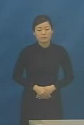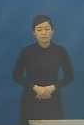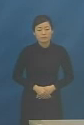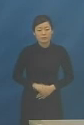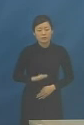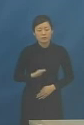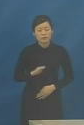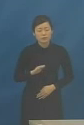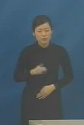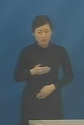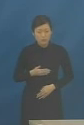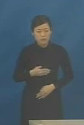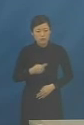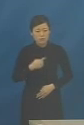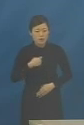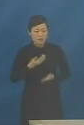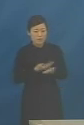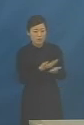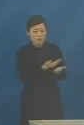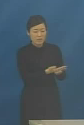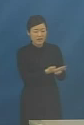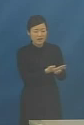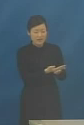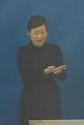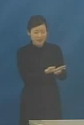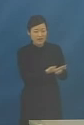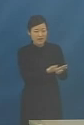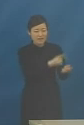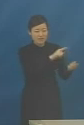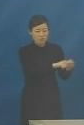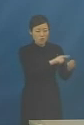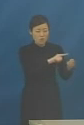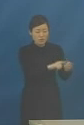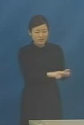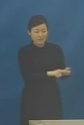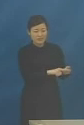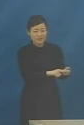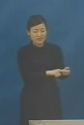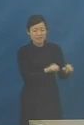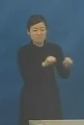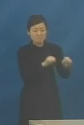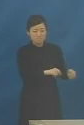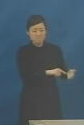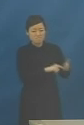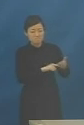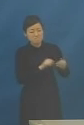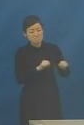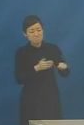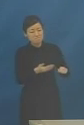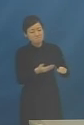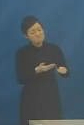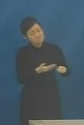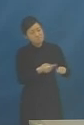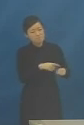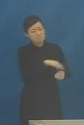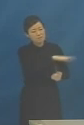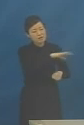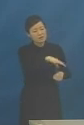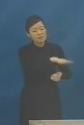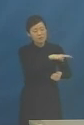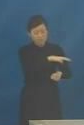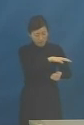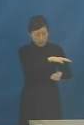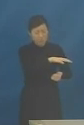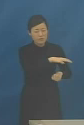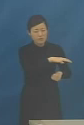が求めるぴったりの答えが出てくるかというのはだいぶ向こうもあの社内調整が大変のようでござい